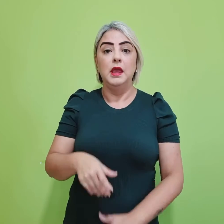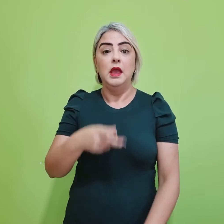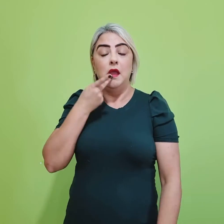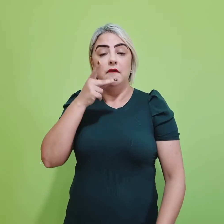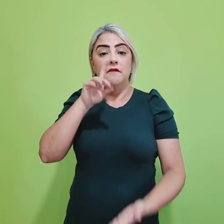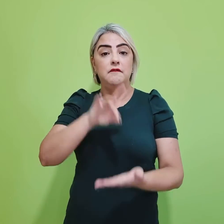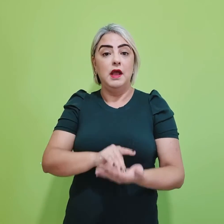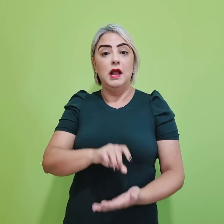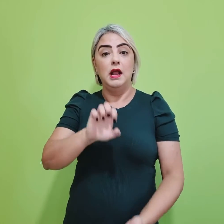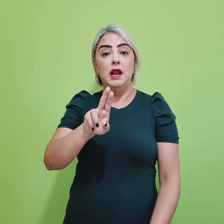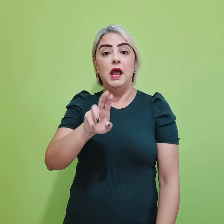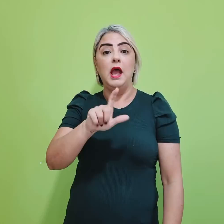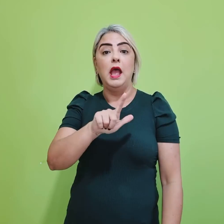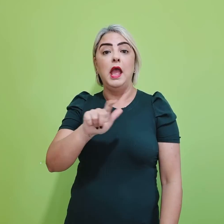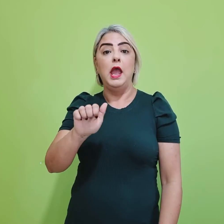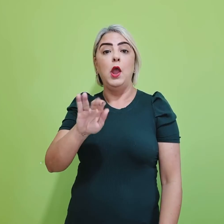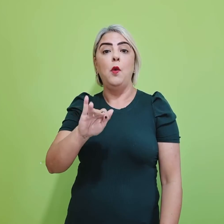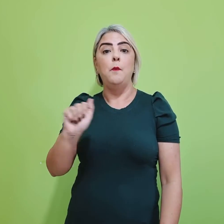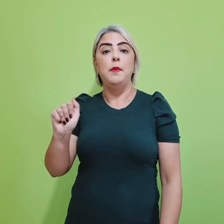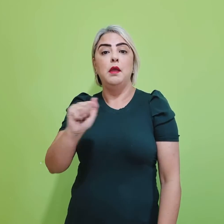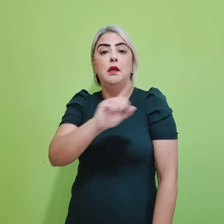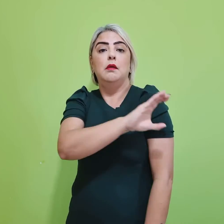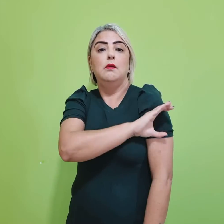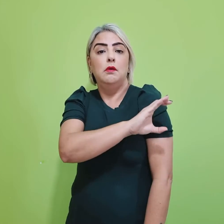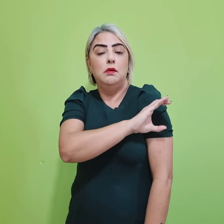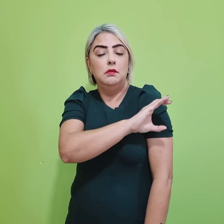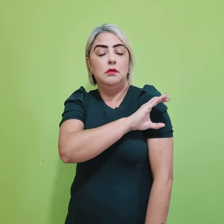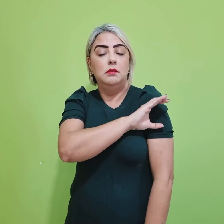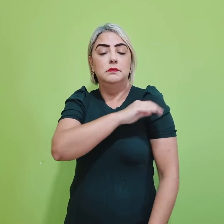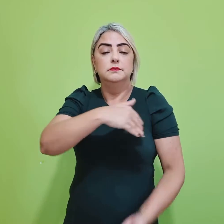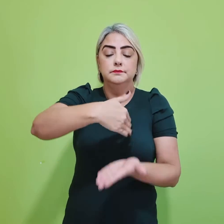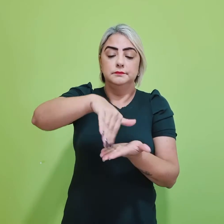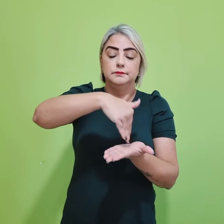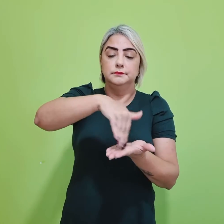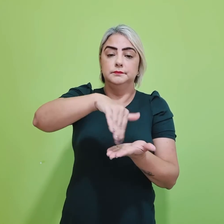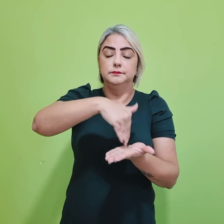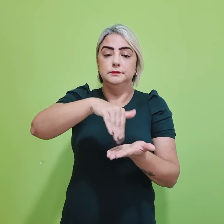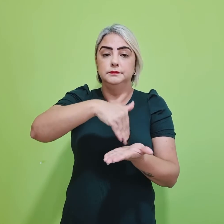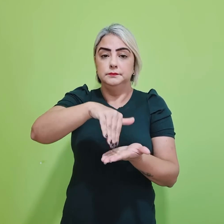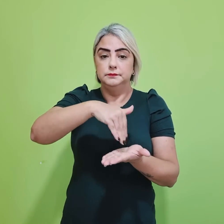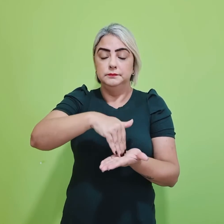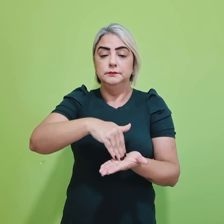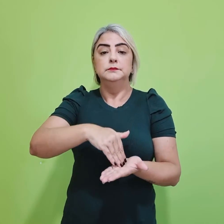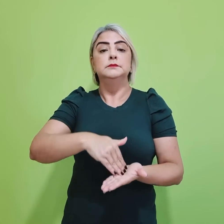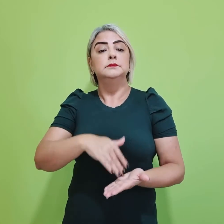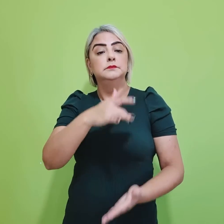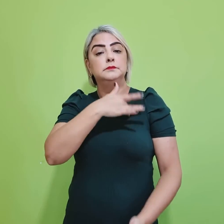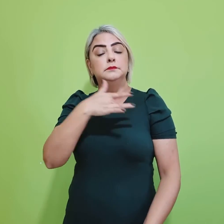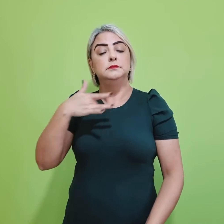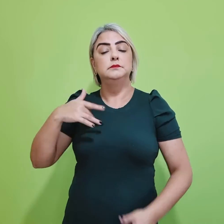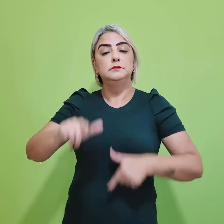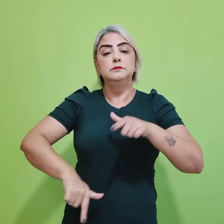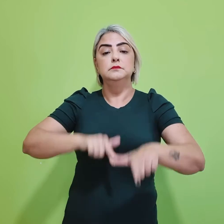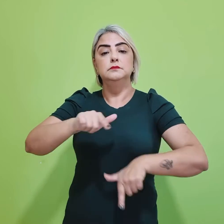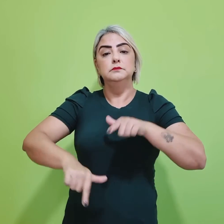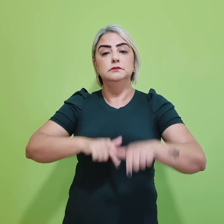afirma Elbia Pires, coordenadora da Secretaria para Assuntos de Saúde do Trabalhador